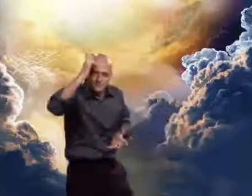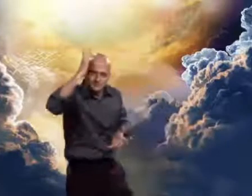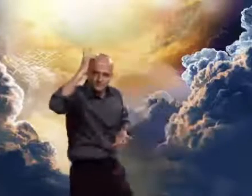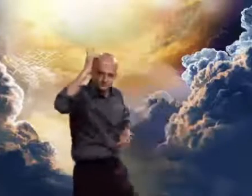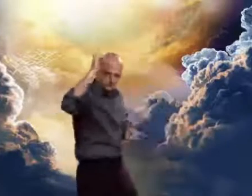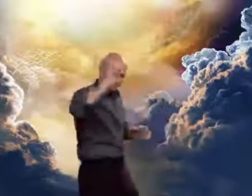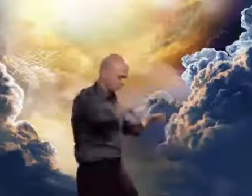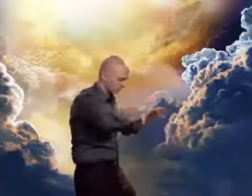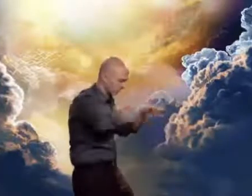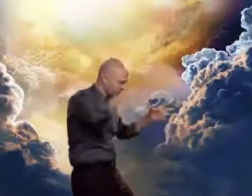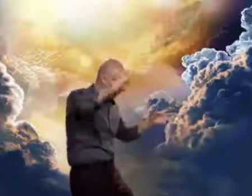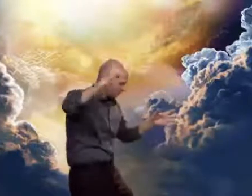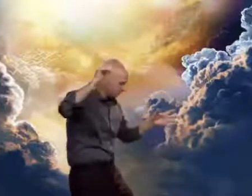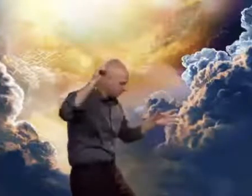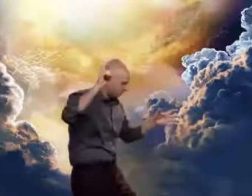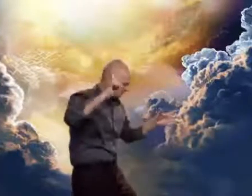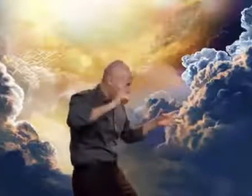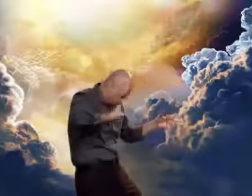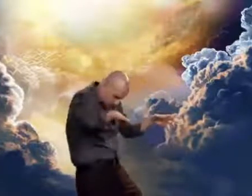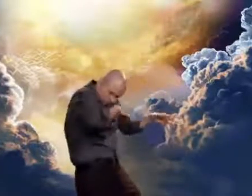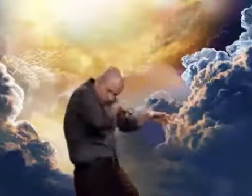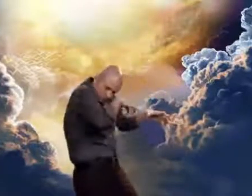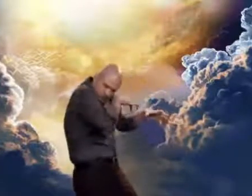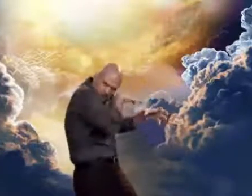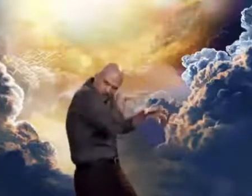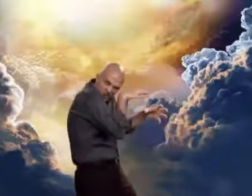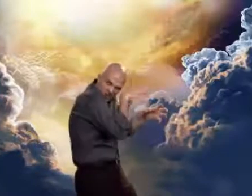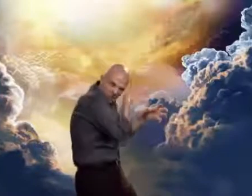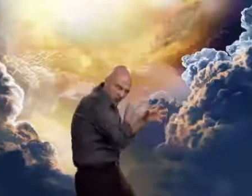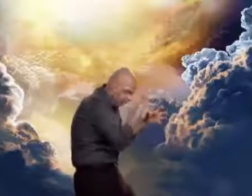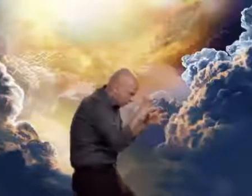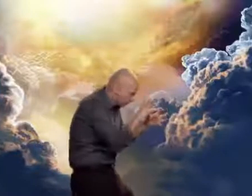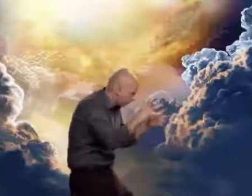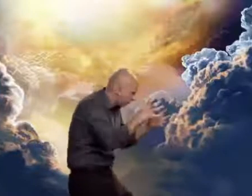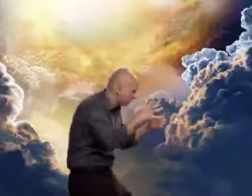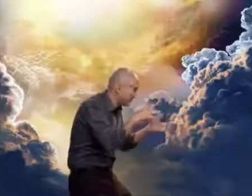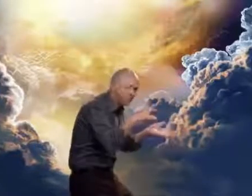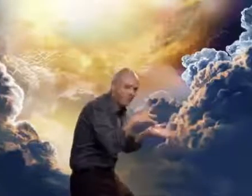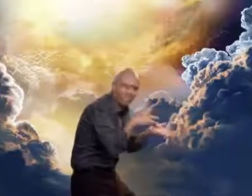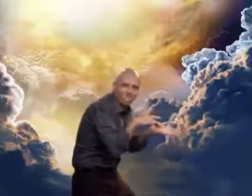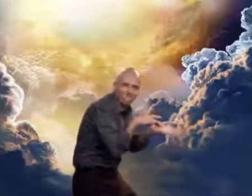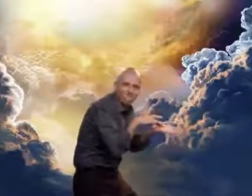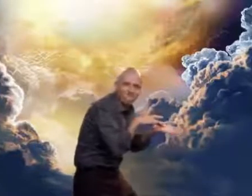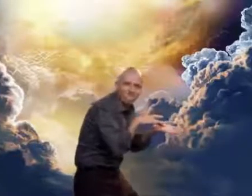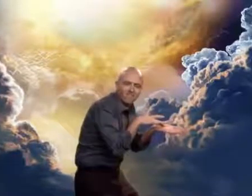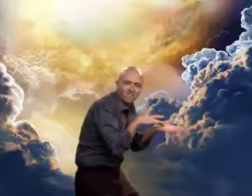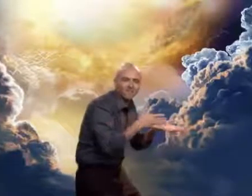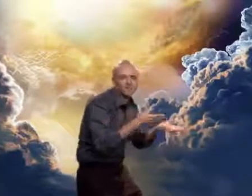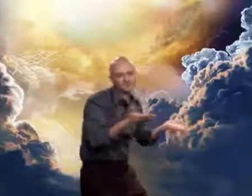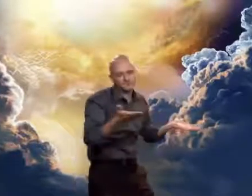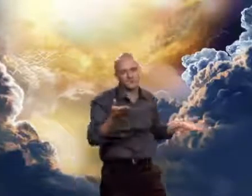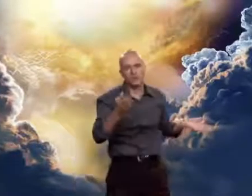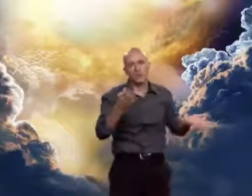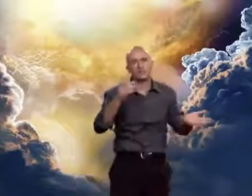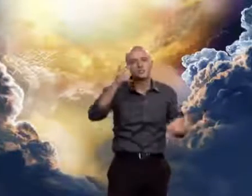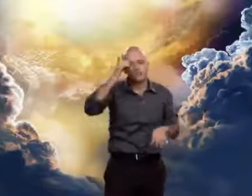apresentados como manifestações genuínas, mas tem havido também grandes exibições de poder sobrenatural, atuação direta dos anjos